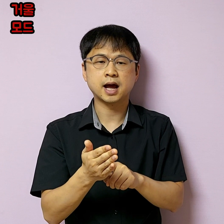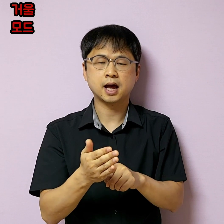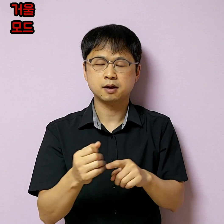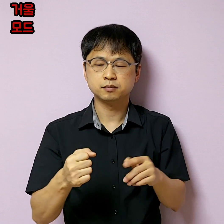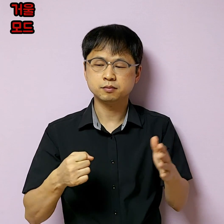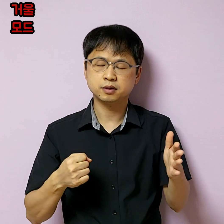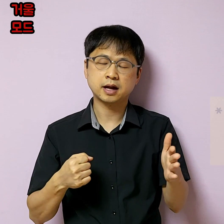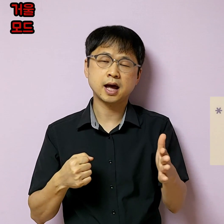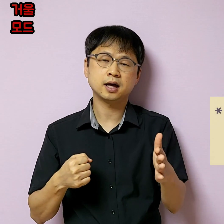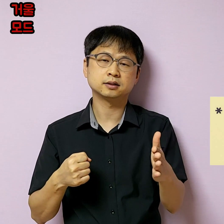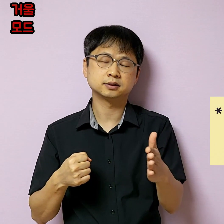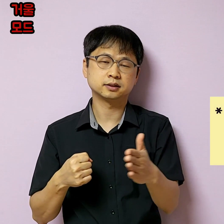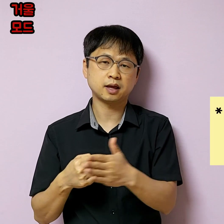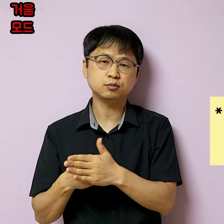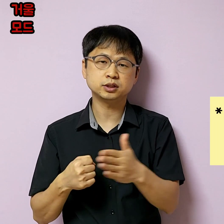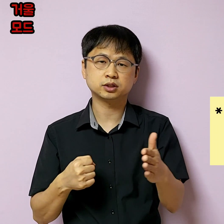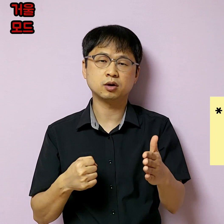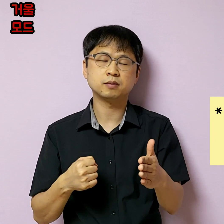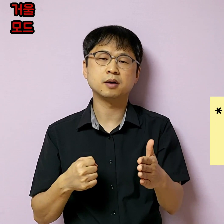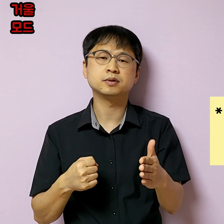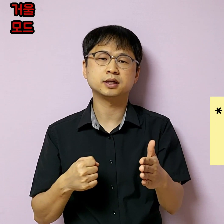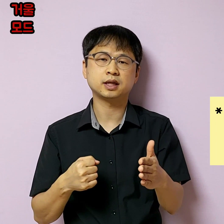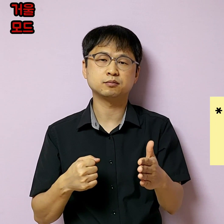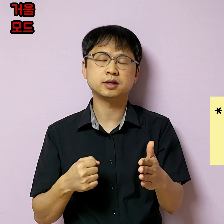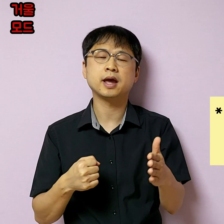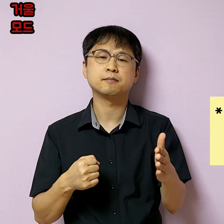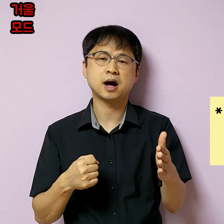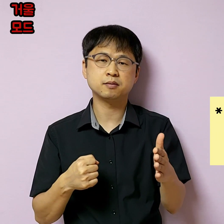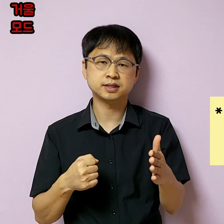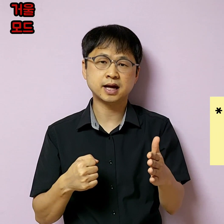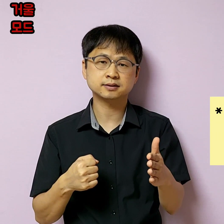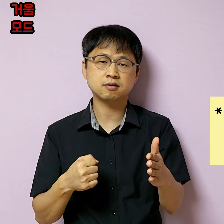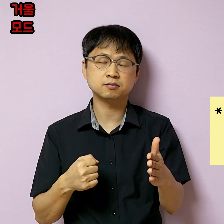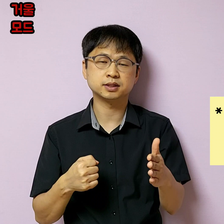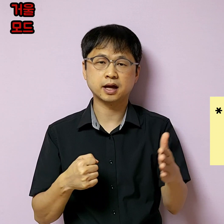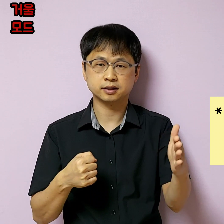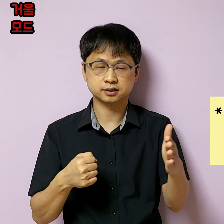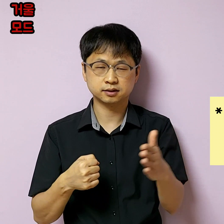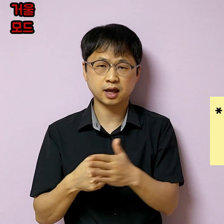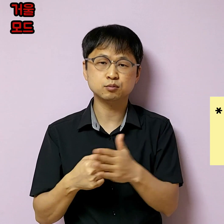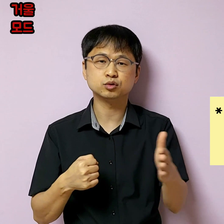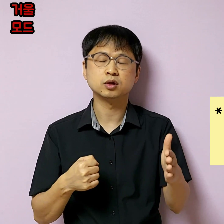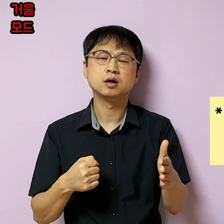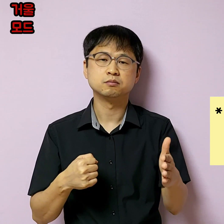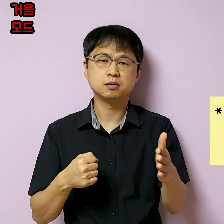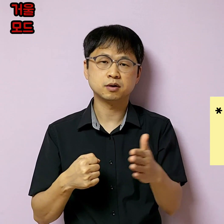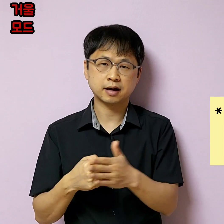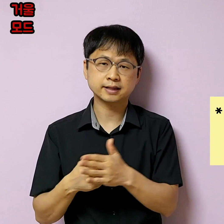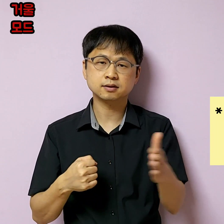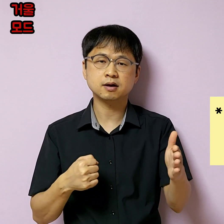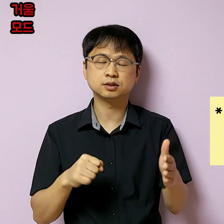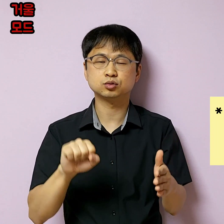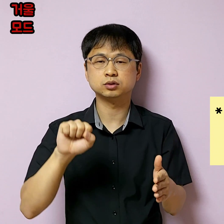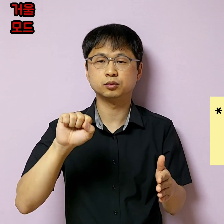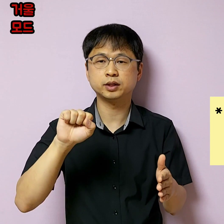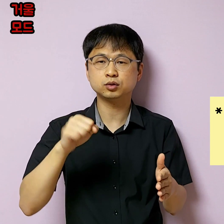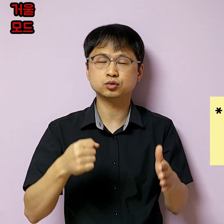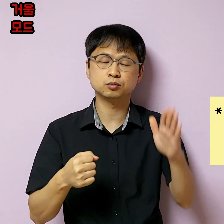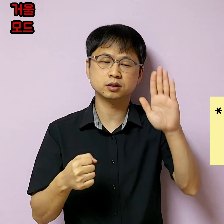마음이라 뭐뭐라 하는 것은 때문이죠. 마음이기 때문에 마음이라서입니다. 그래서 때문 뭐뭐라서 하는 수어는 왼손